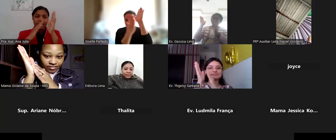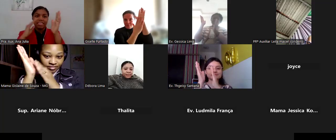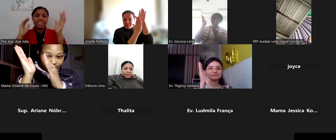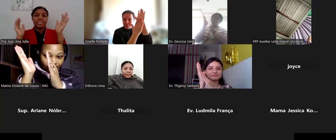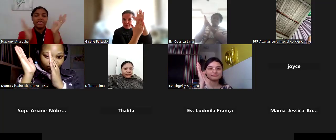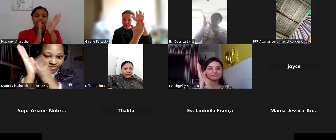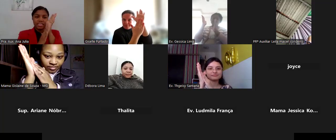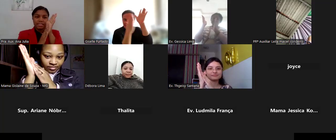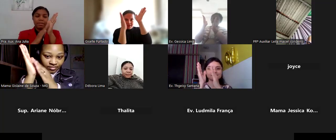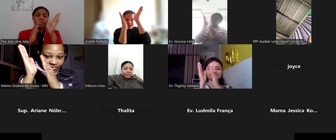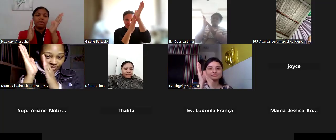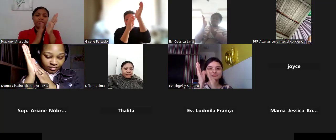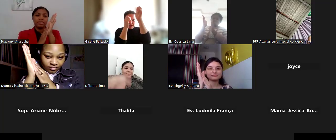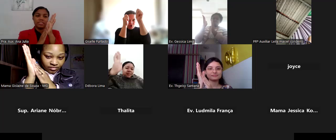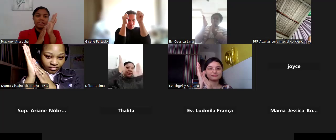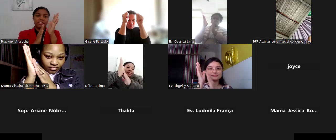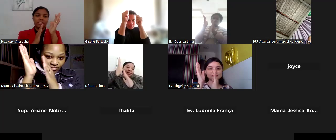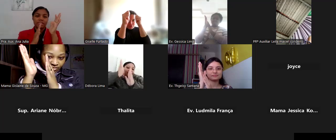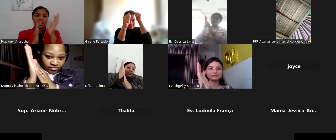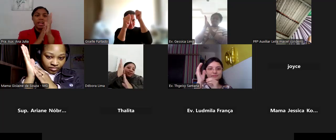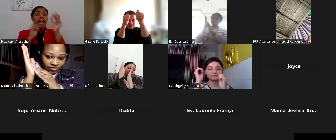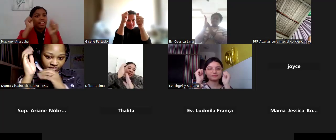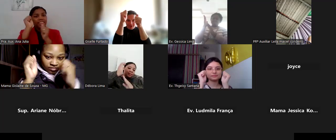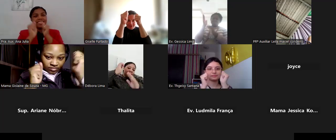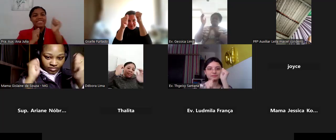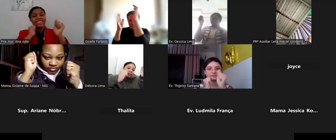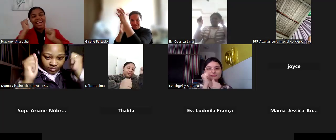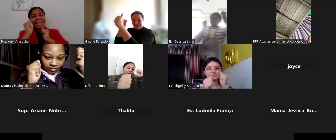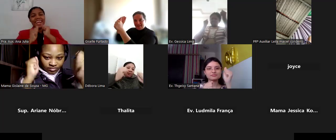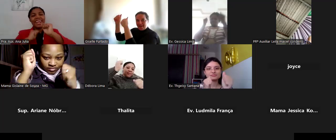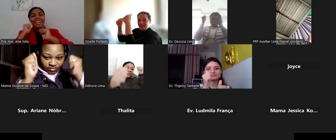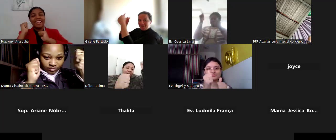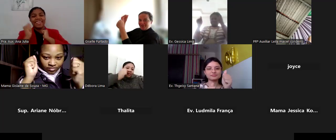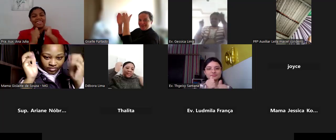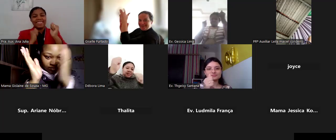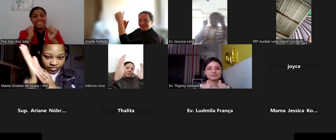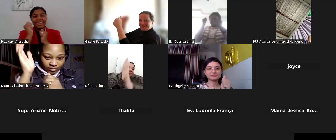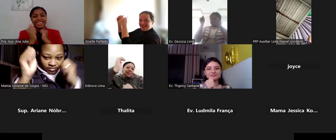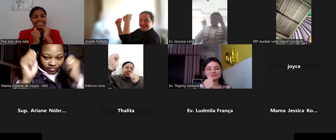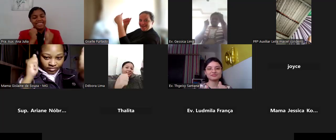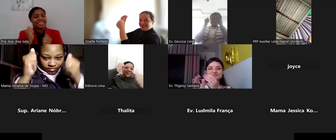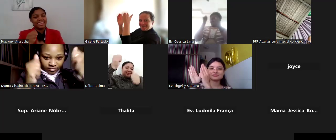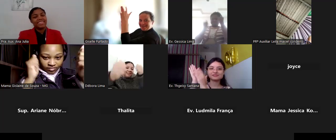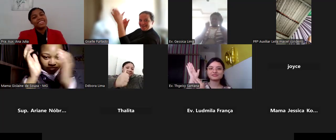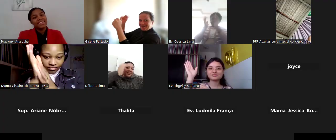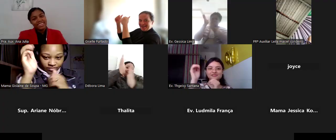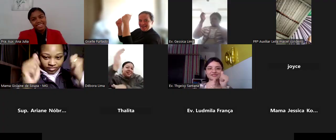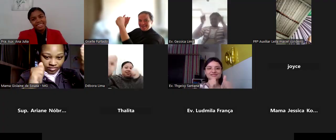palma, e rodo as duas mãos em A. Aleluia. Aleluia.